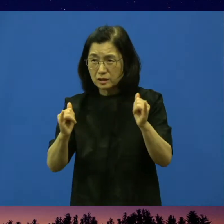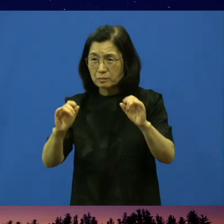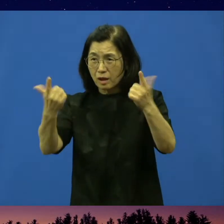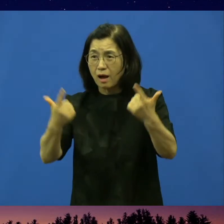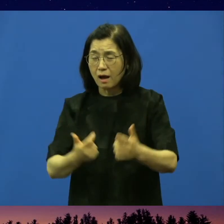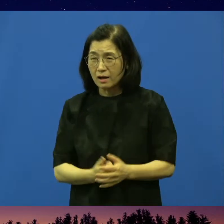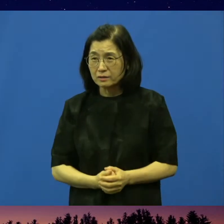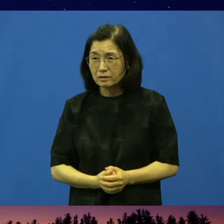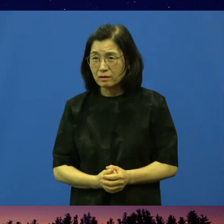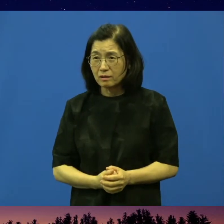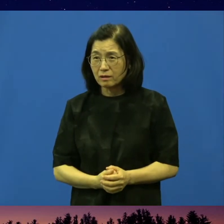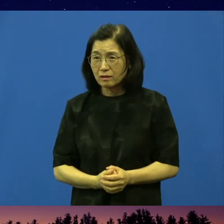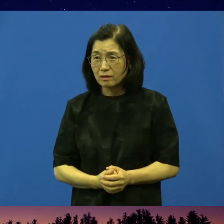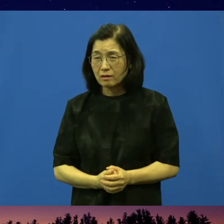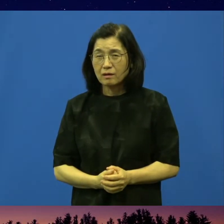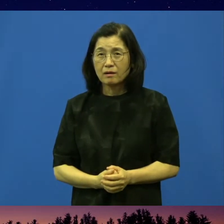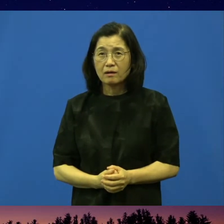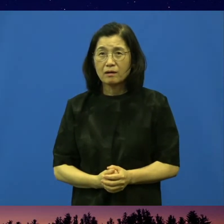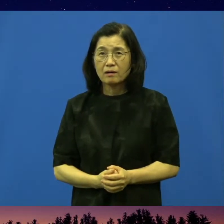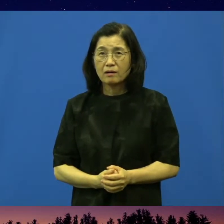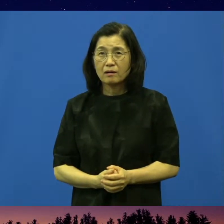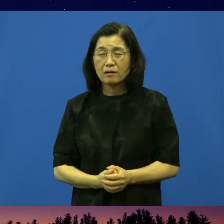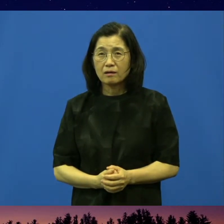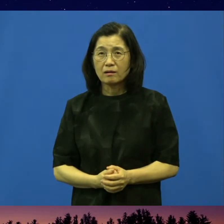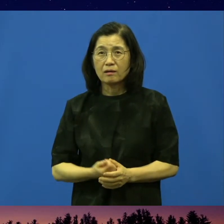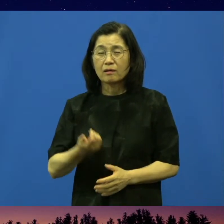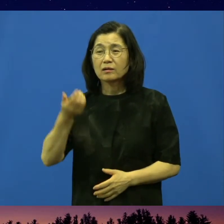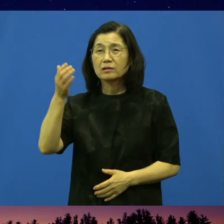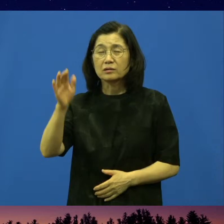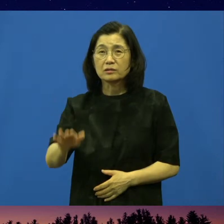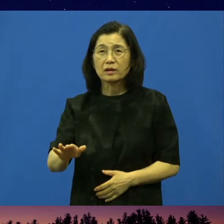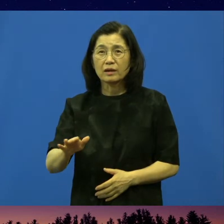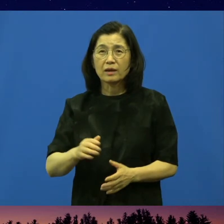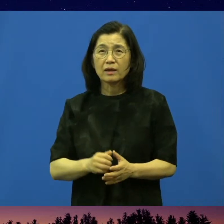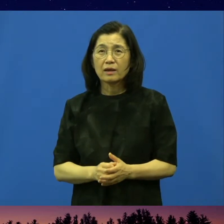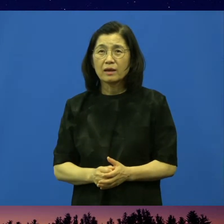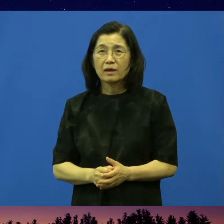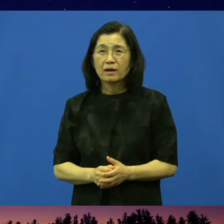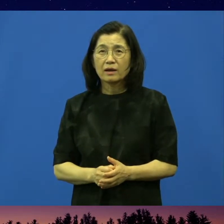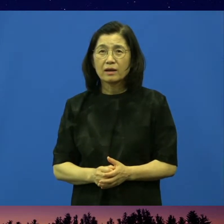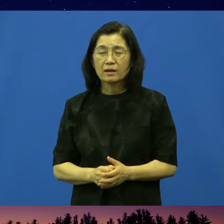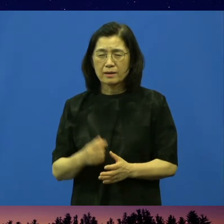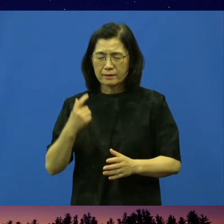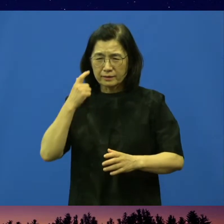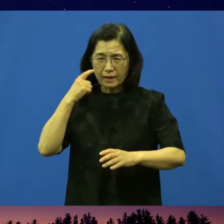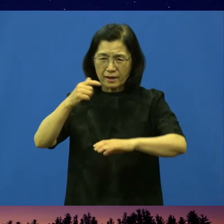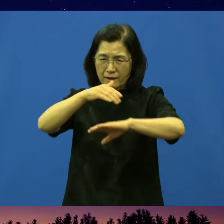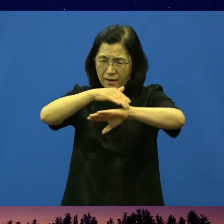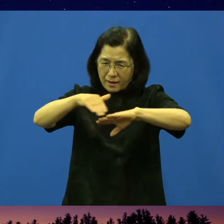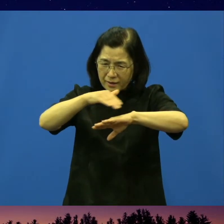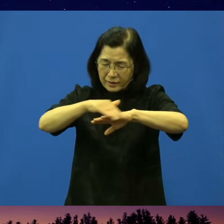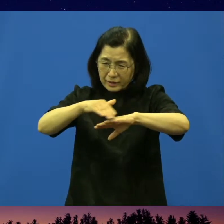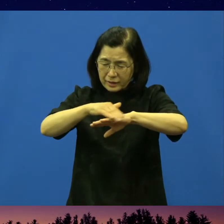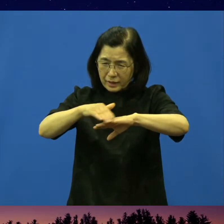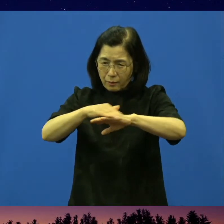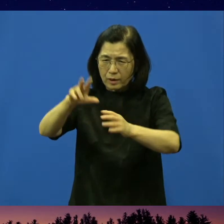사기를 칠 생각을 꿈에도 해보지도 않았고요. 의도도 하지 않았어요. 근데 내가 세운 계획의 변수가 일어나는